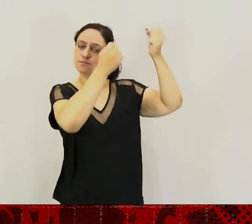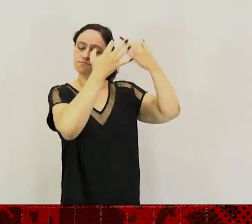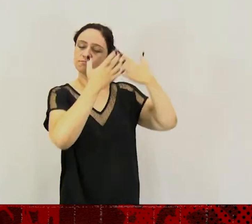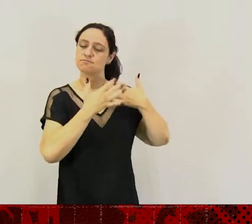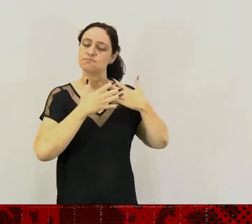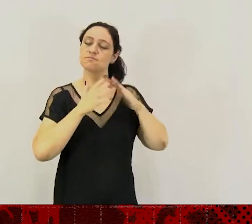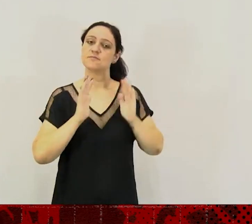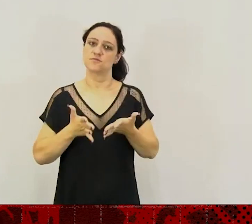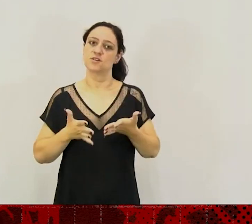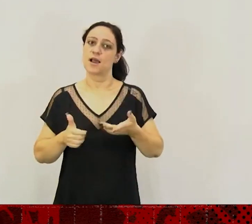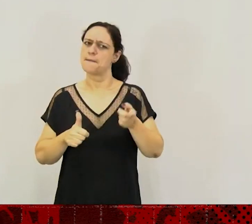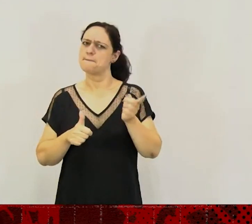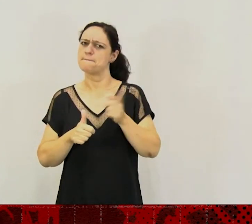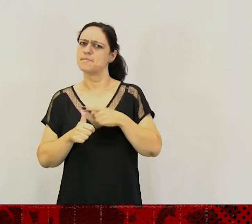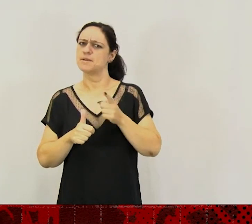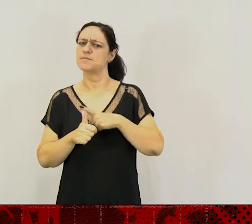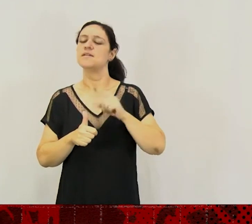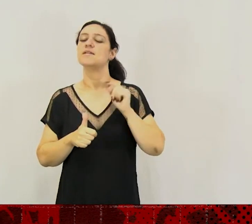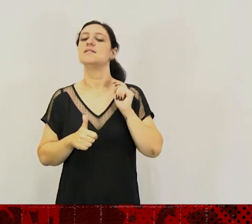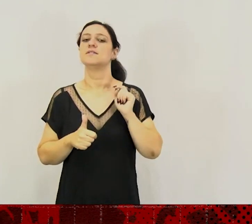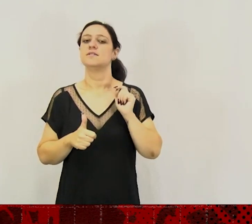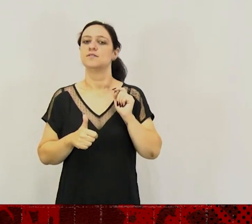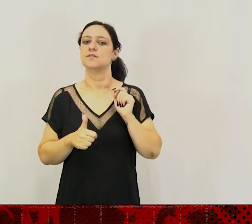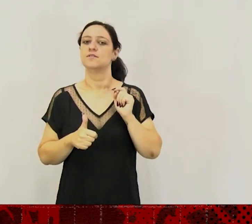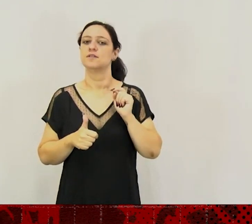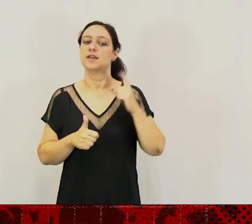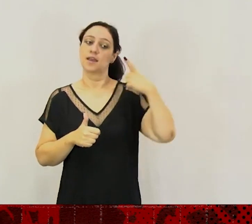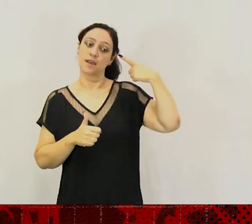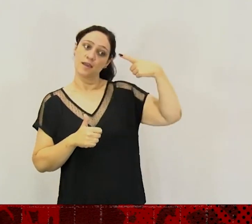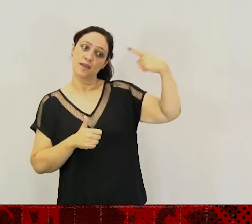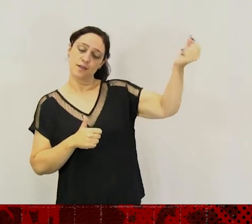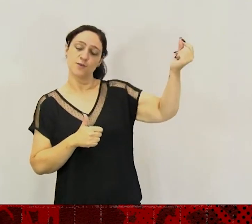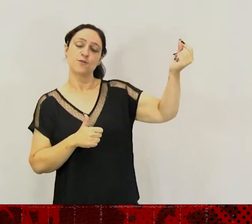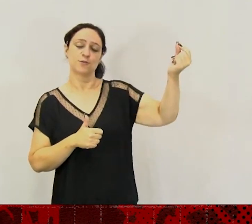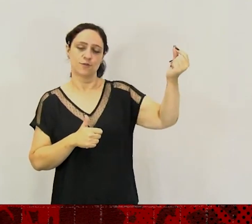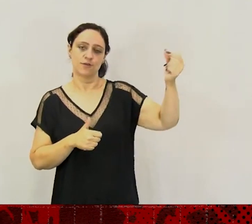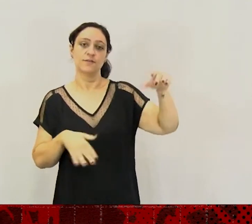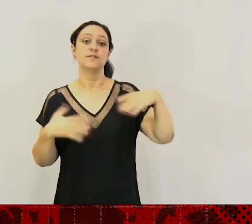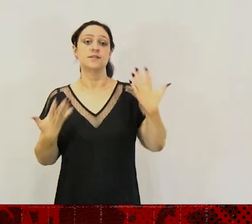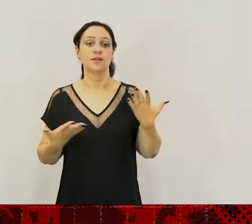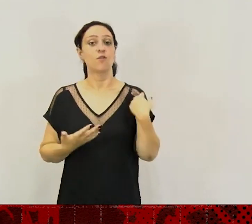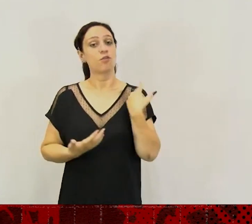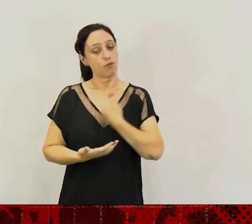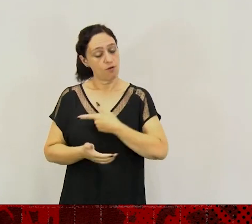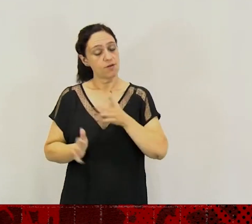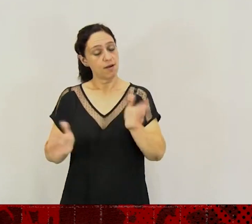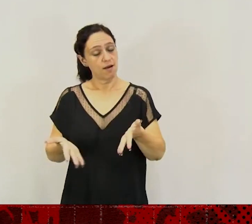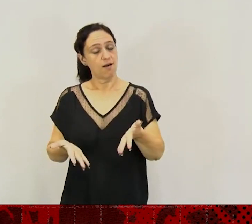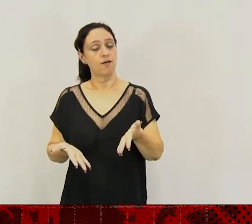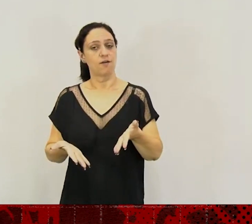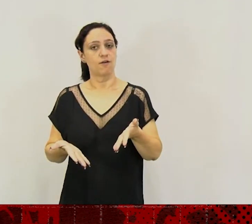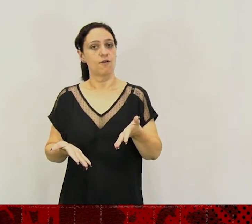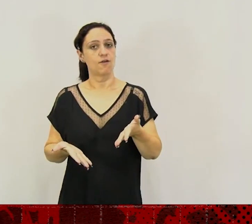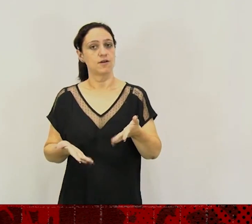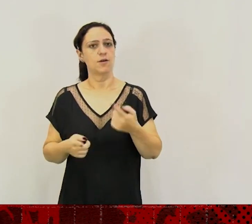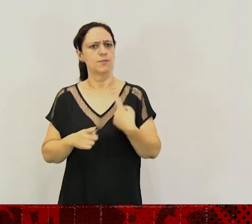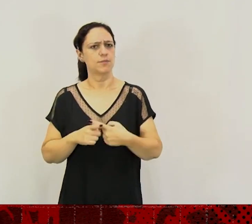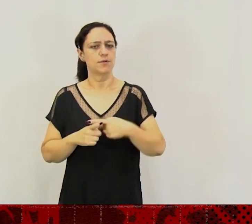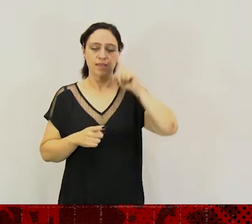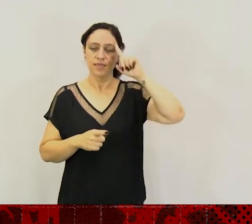primeira bênção dele foi a escolha. Por isso nós estamos aqui hoje, porque o Senhor nos